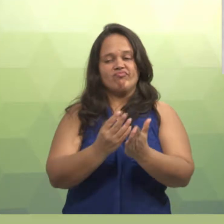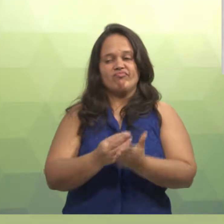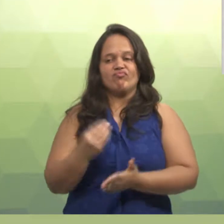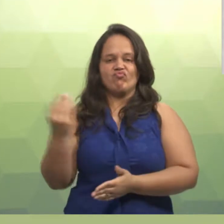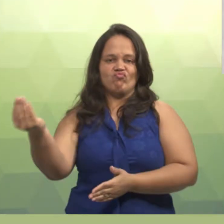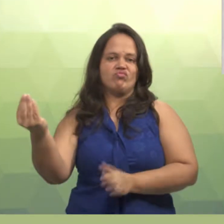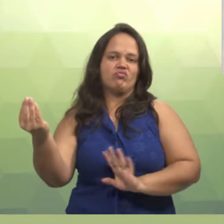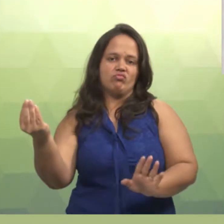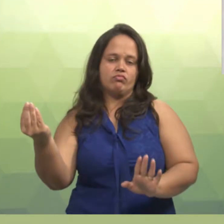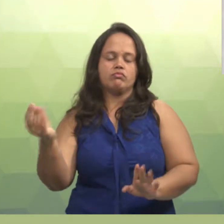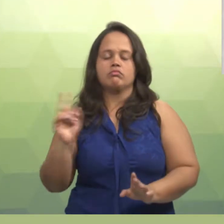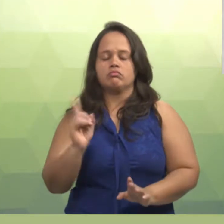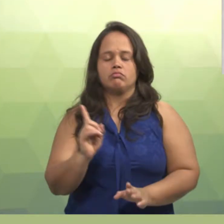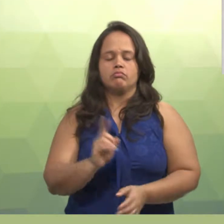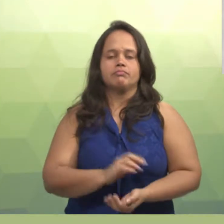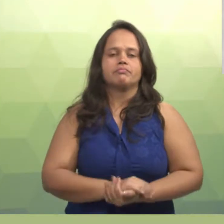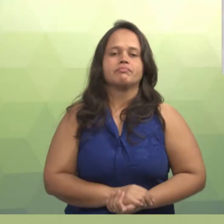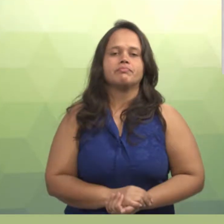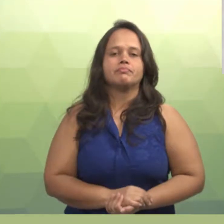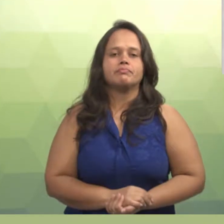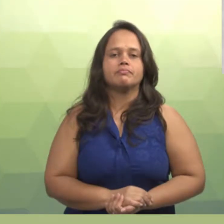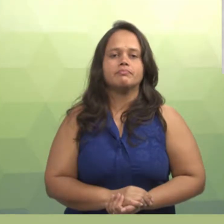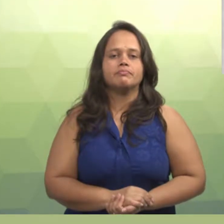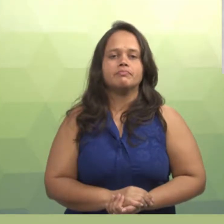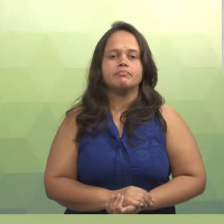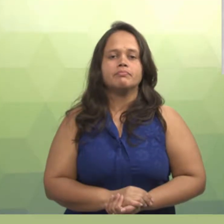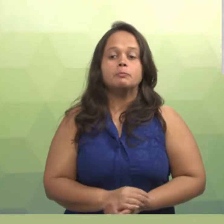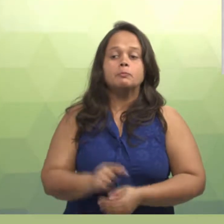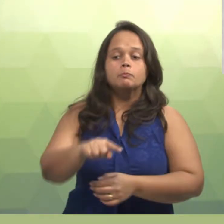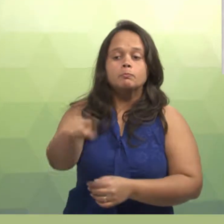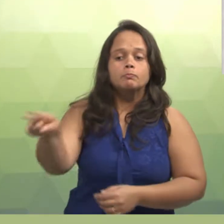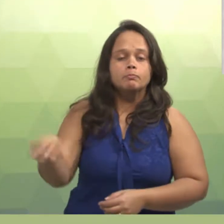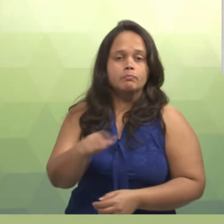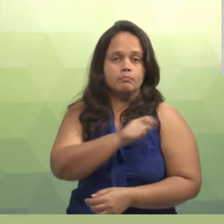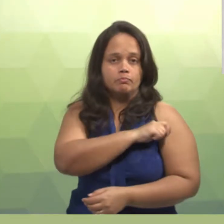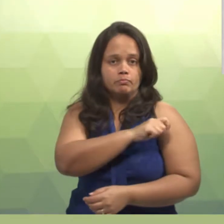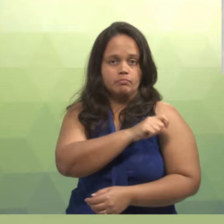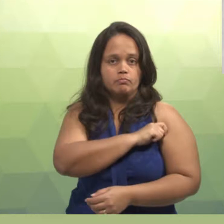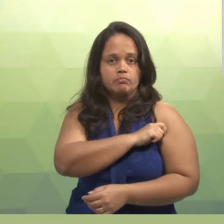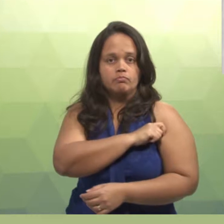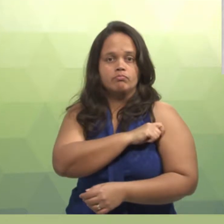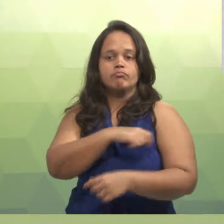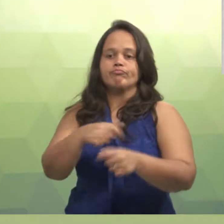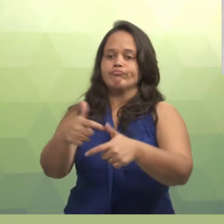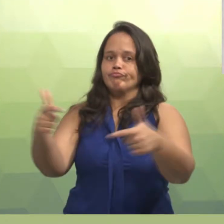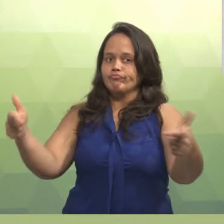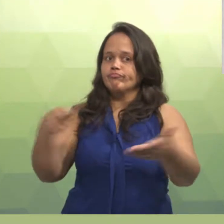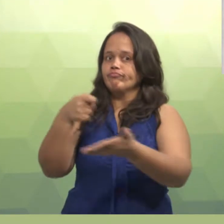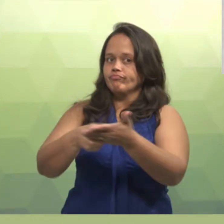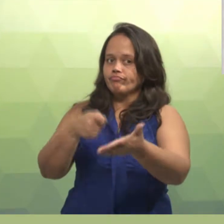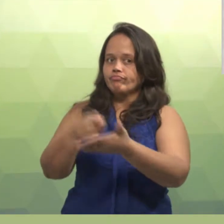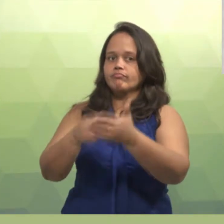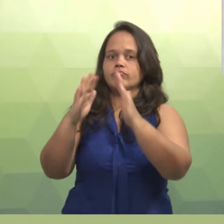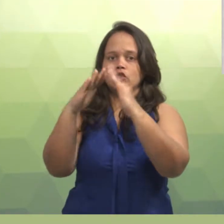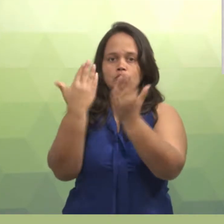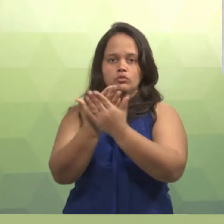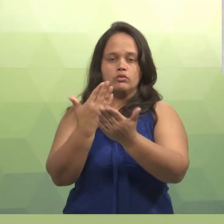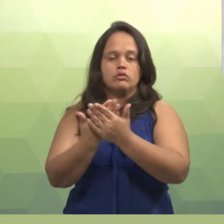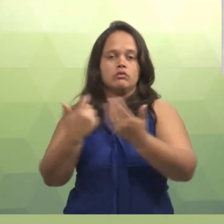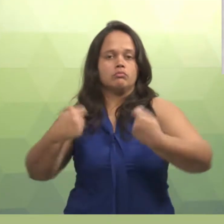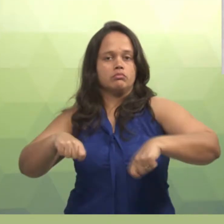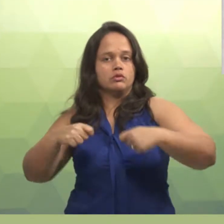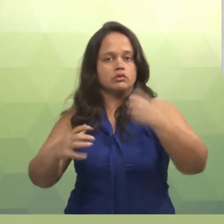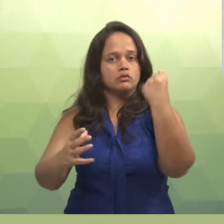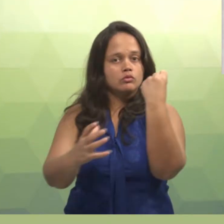planejamento no início do ano letivo. Em relação aos alunos, muitos são os deveres da escola, pois é